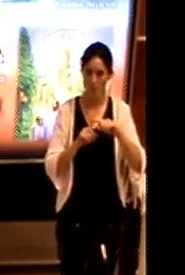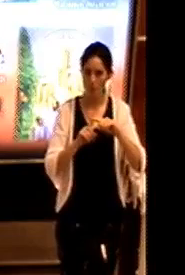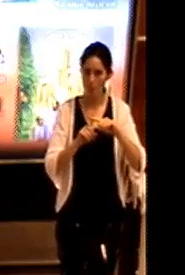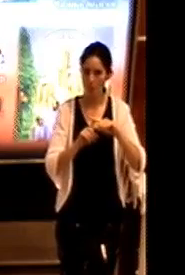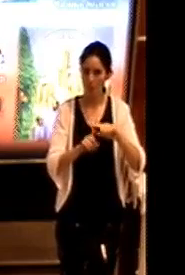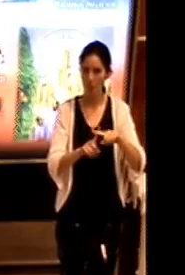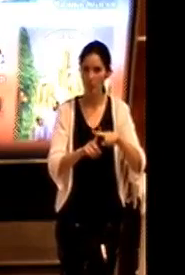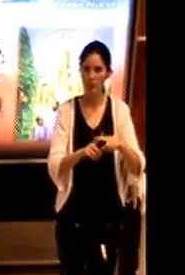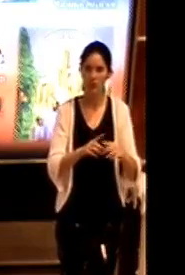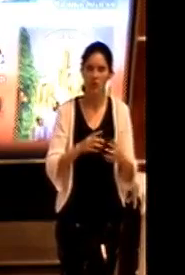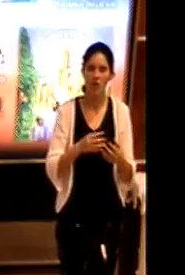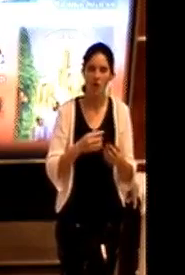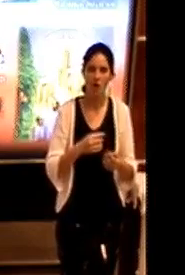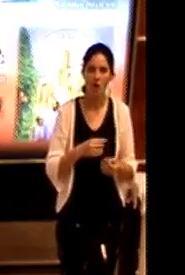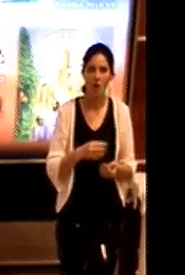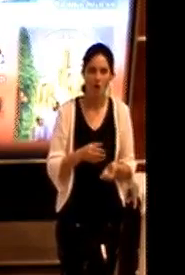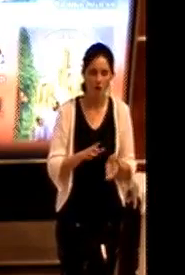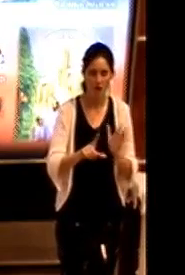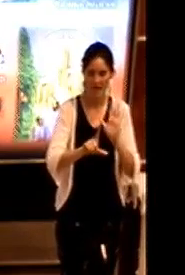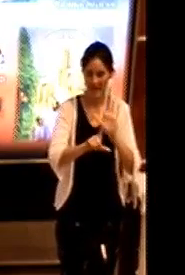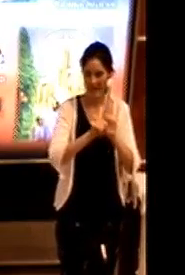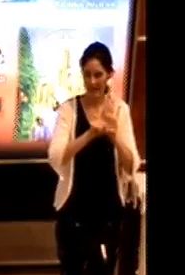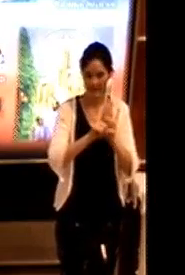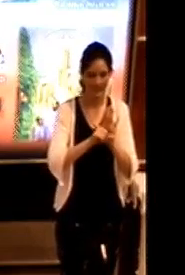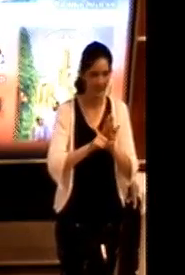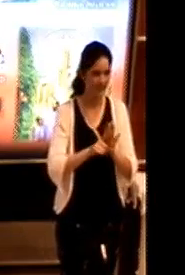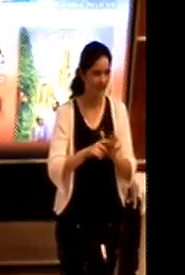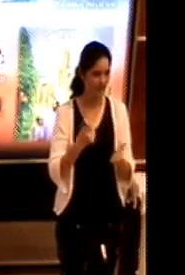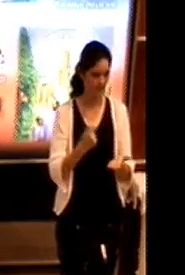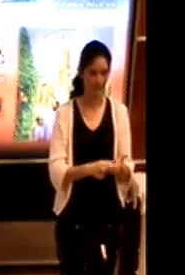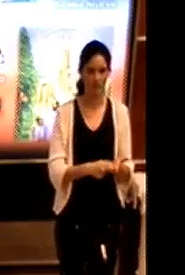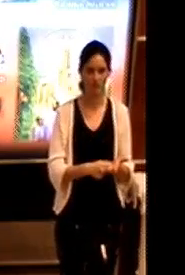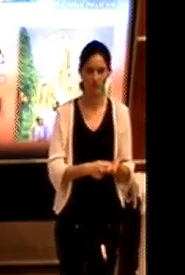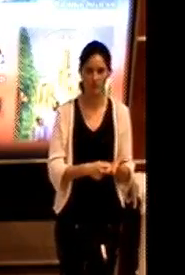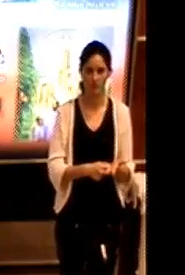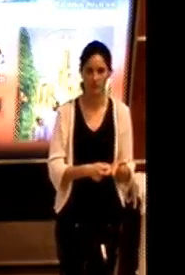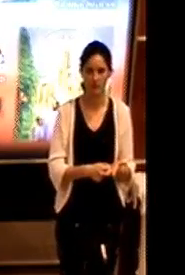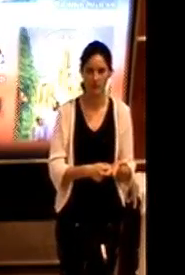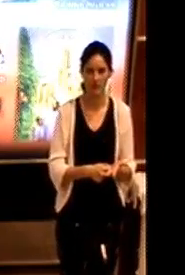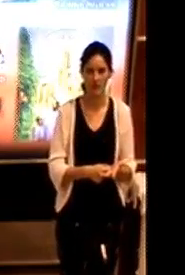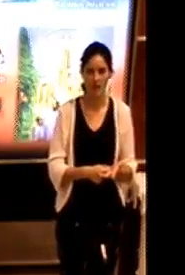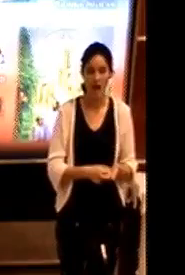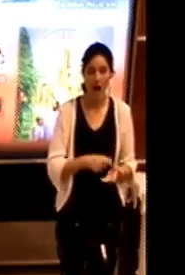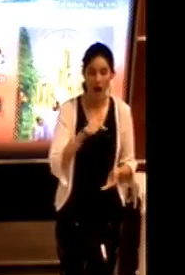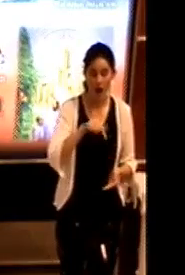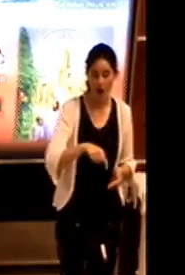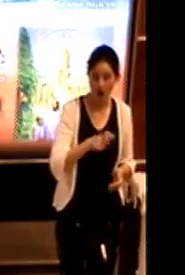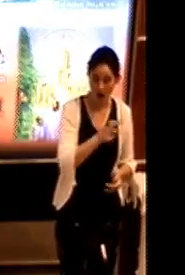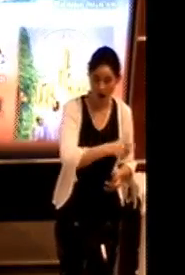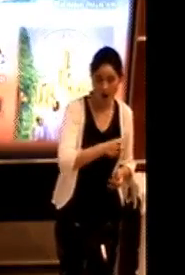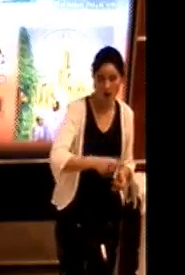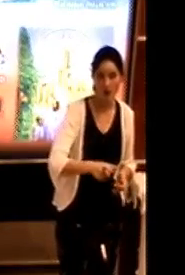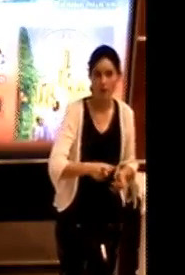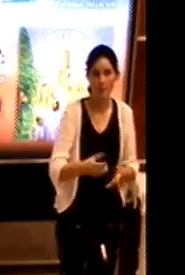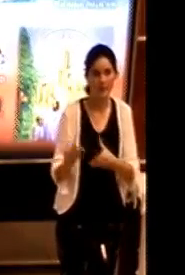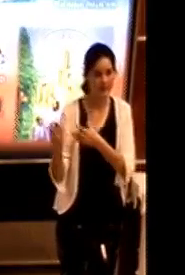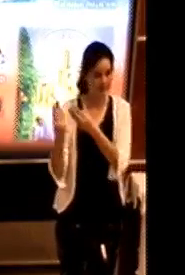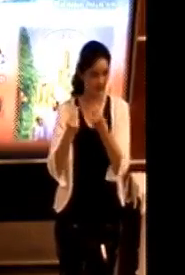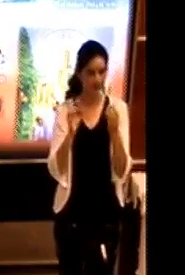ley de Dios exigía, hermanos. Por lo tanto, ahora el hombre, al aceptar a Jesús, es declarado